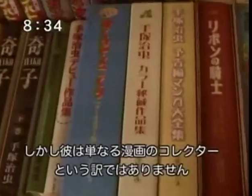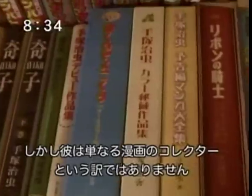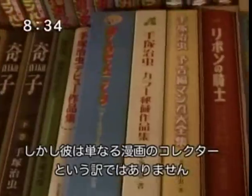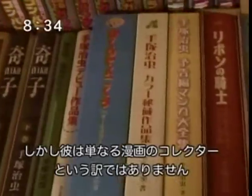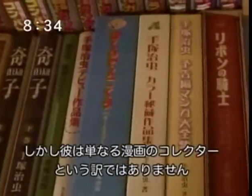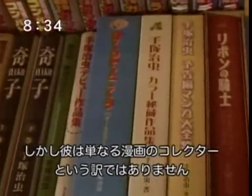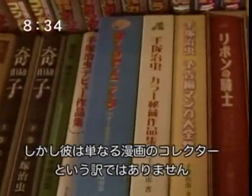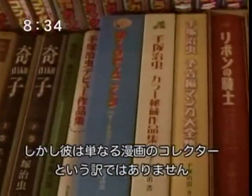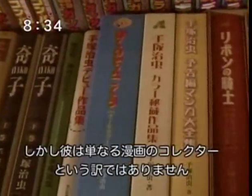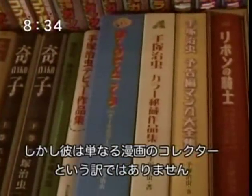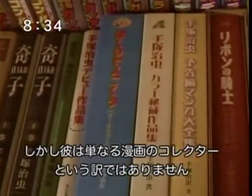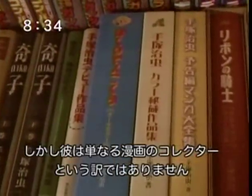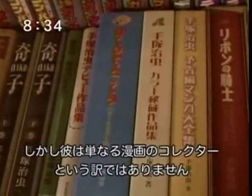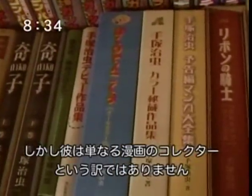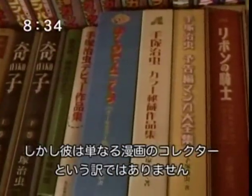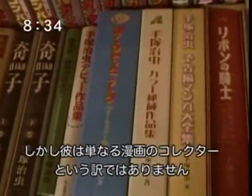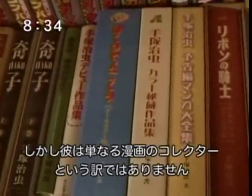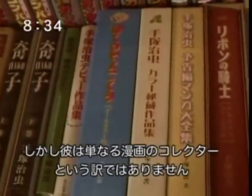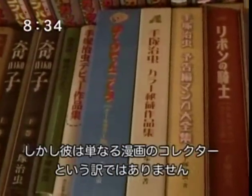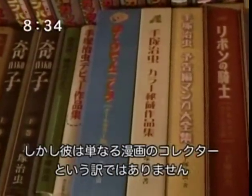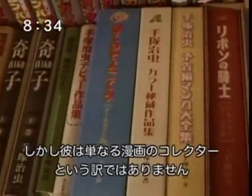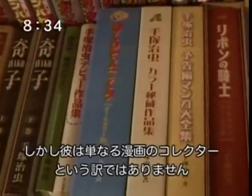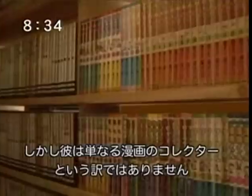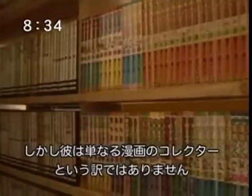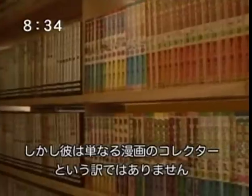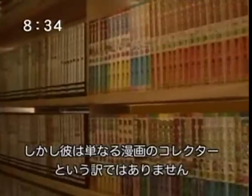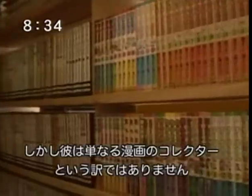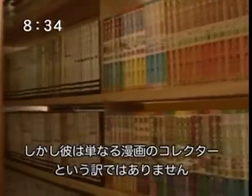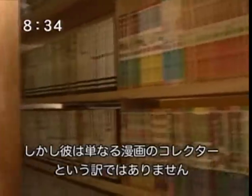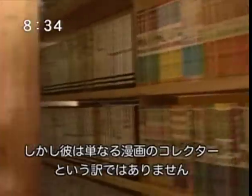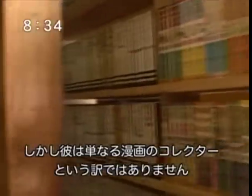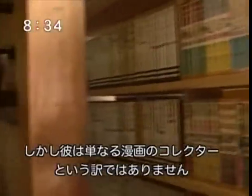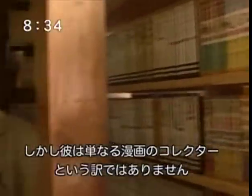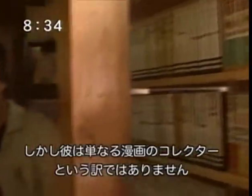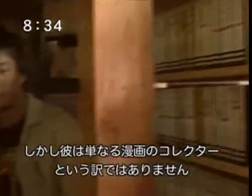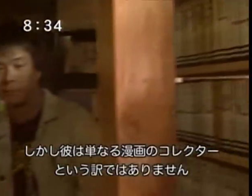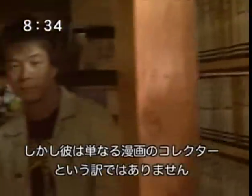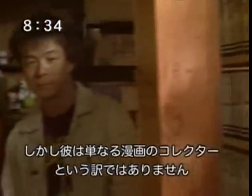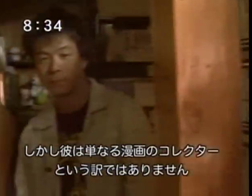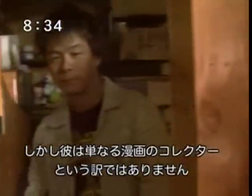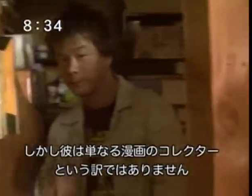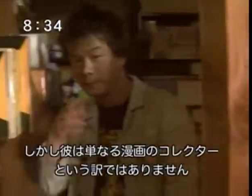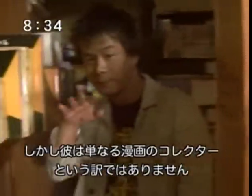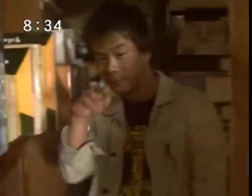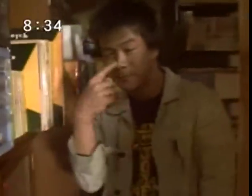しかし彼は単なる漫画のコレクターというわけではありません。